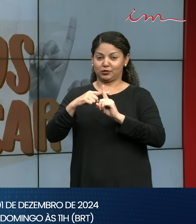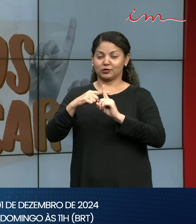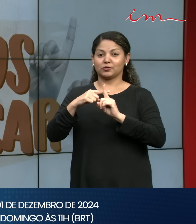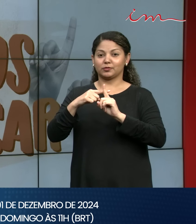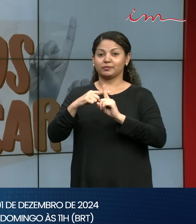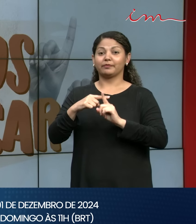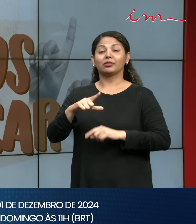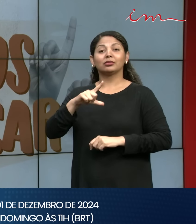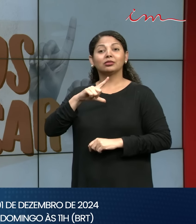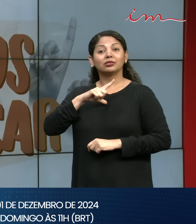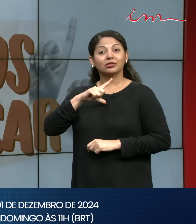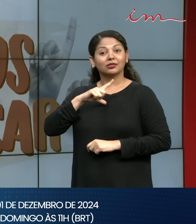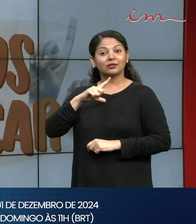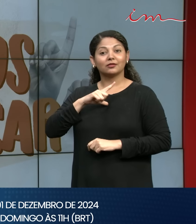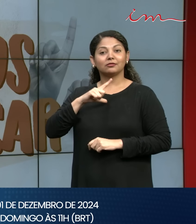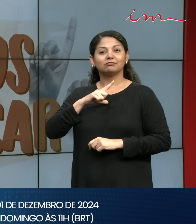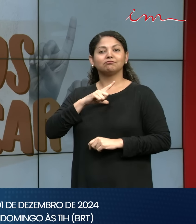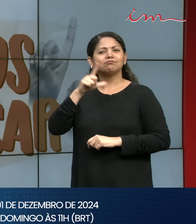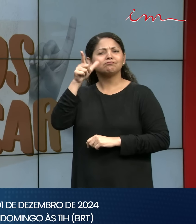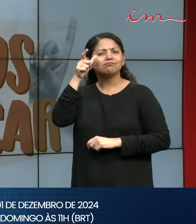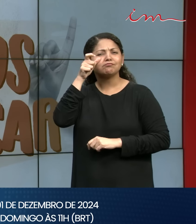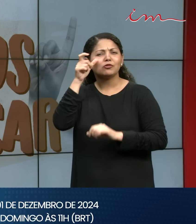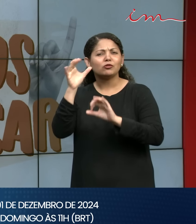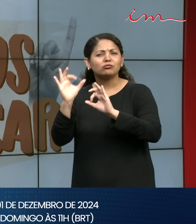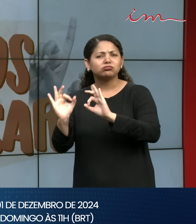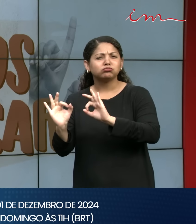aqui na minha igreja.